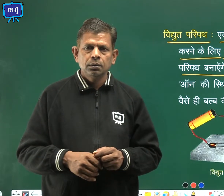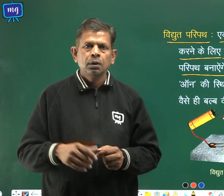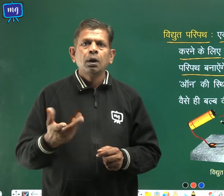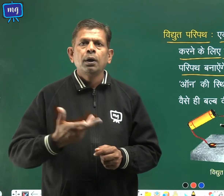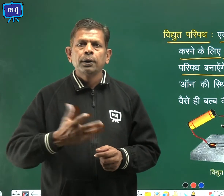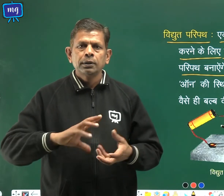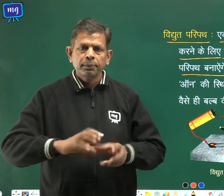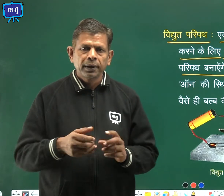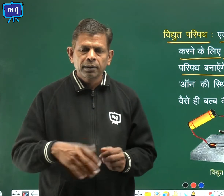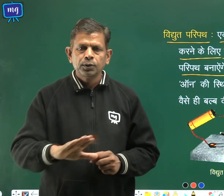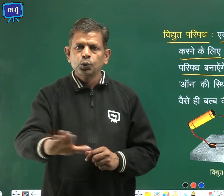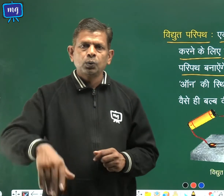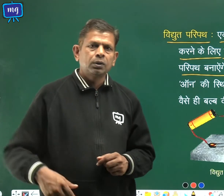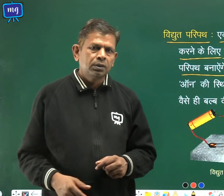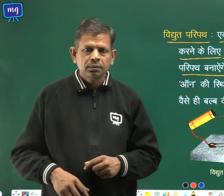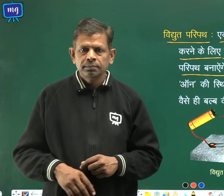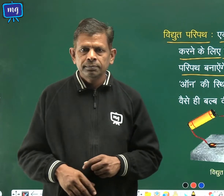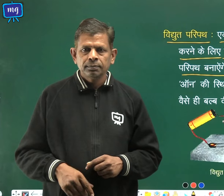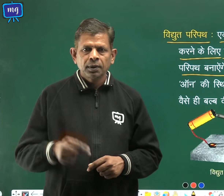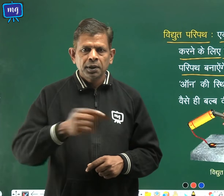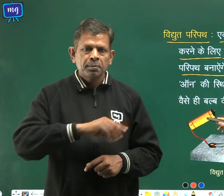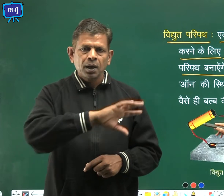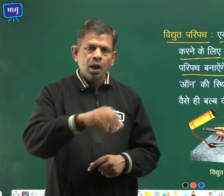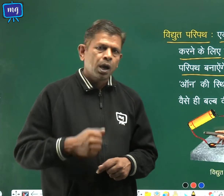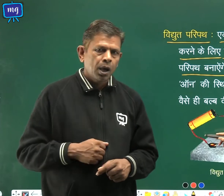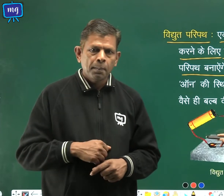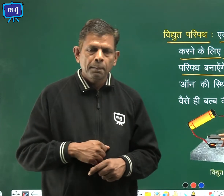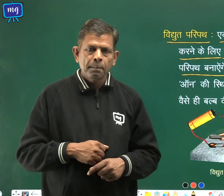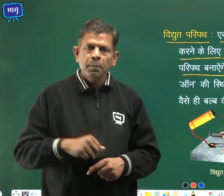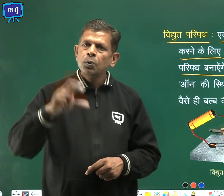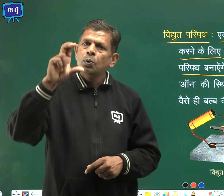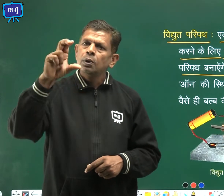कैसे बनाएंगे बच्चों? इसमें हम सेल के द्वारा